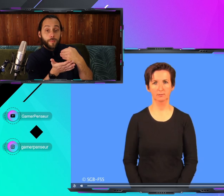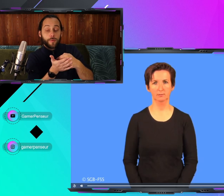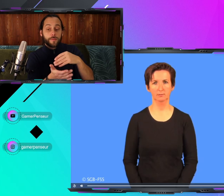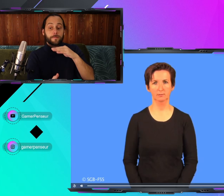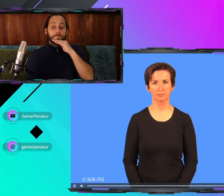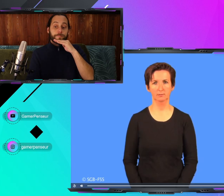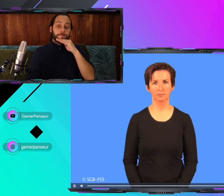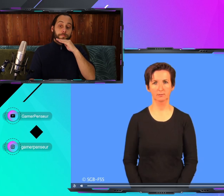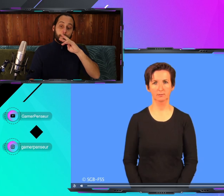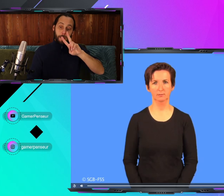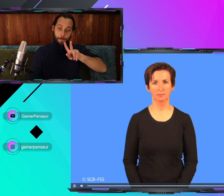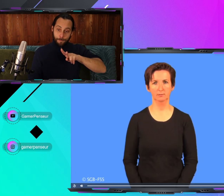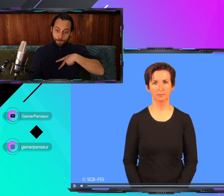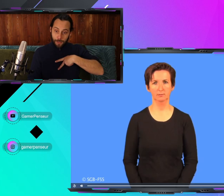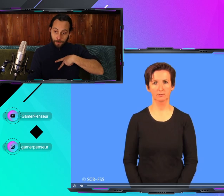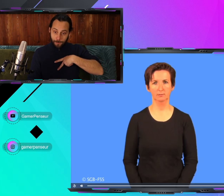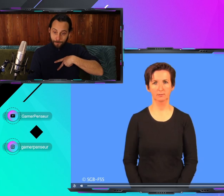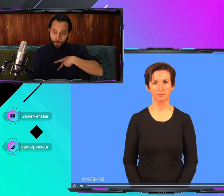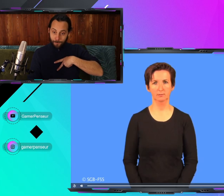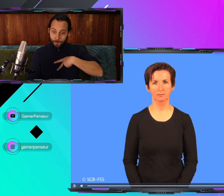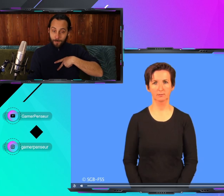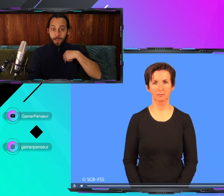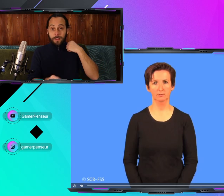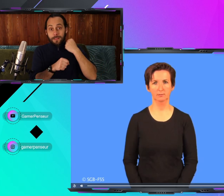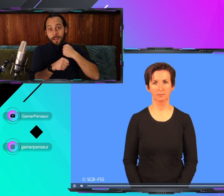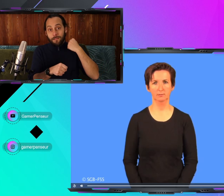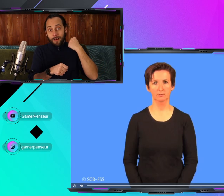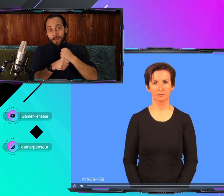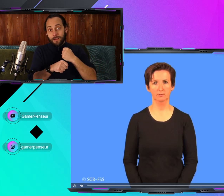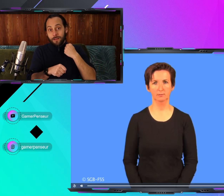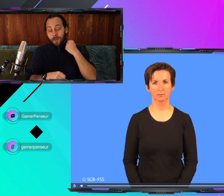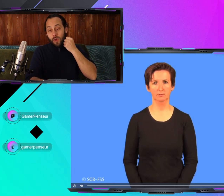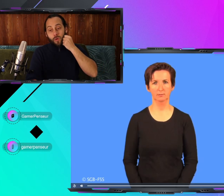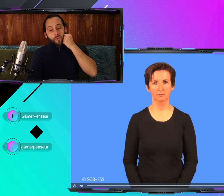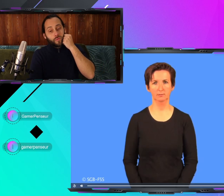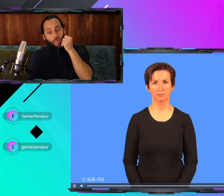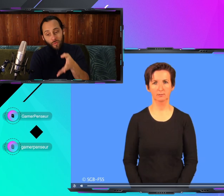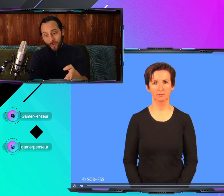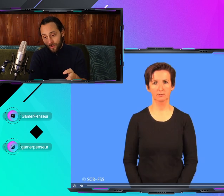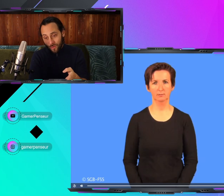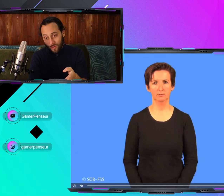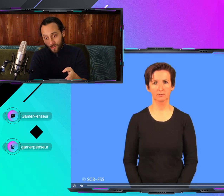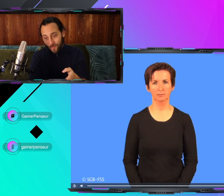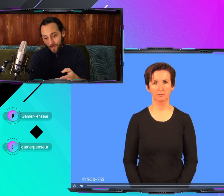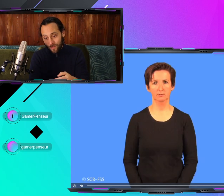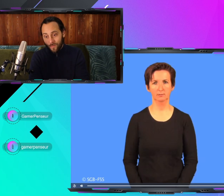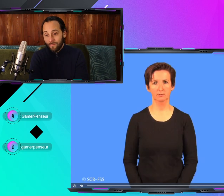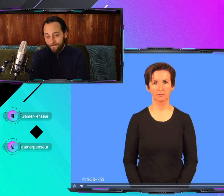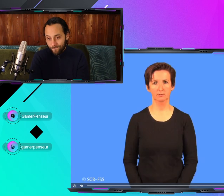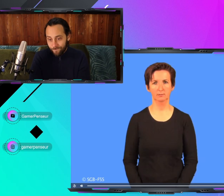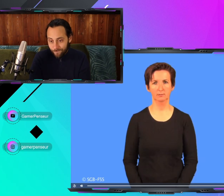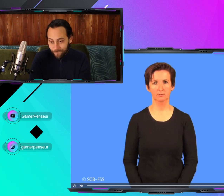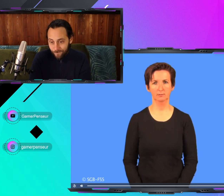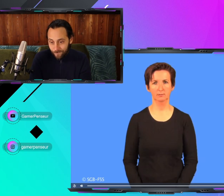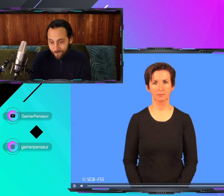ils proposent Papa Pi travaille tous les jours.